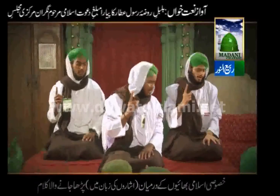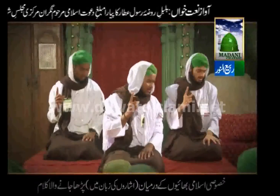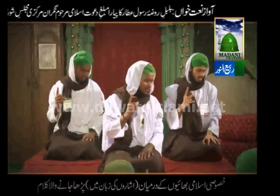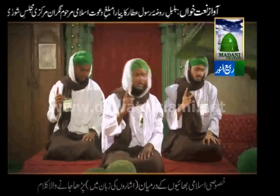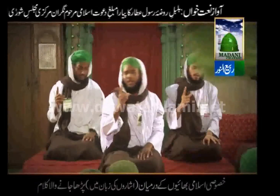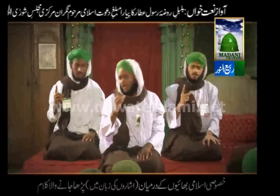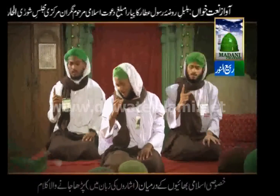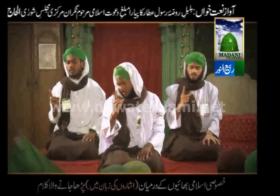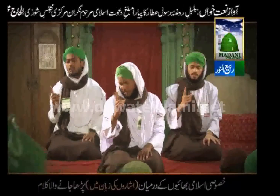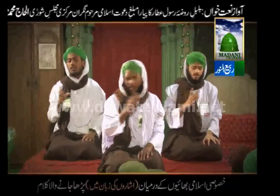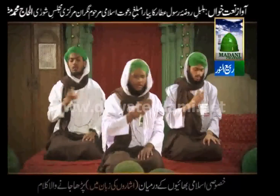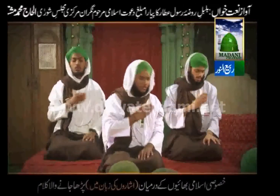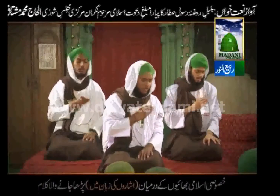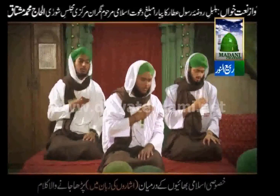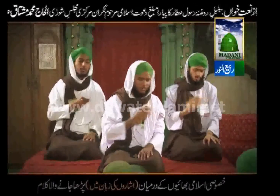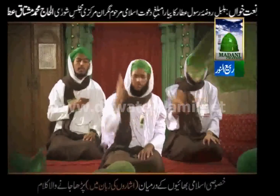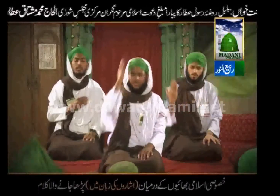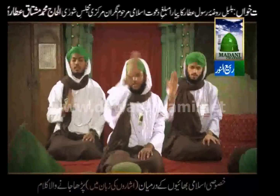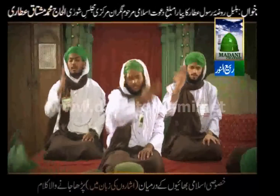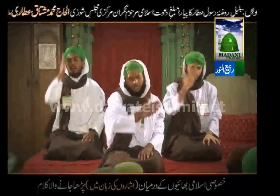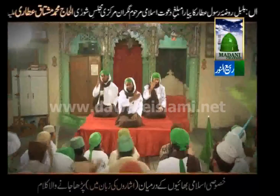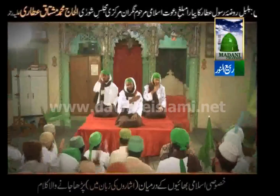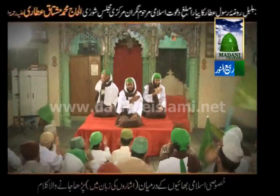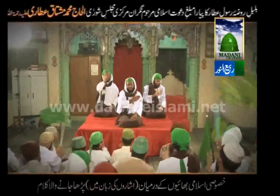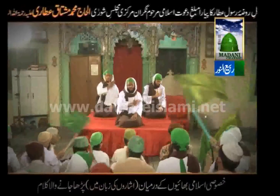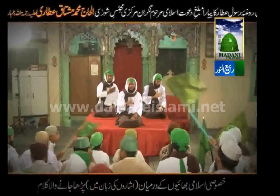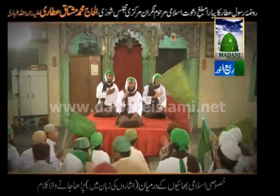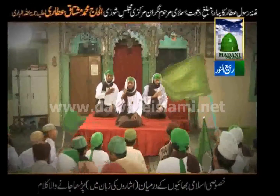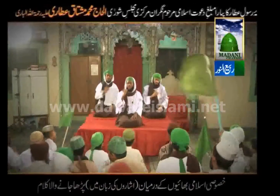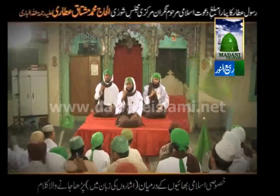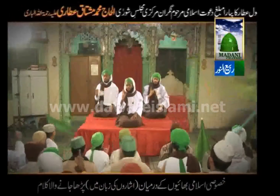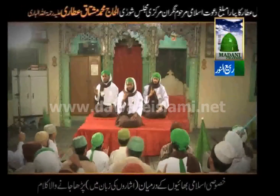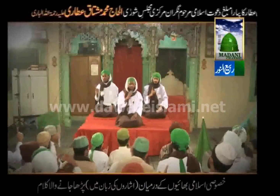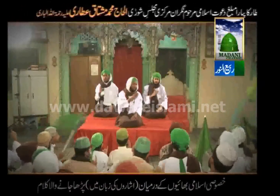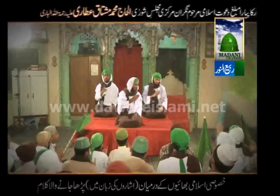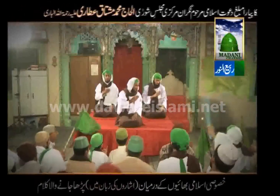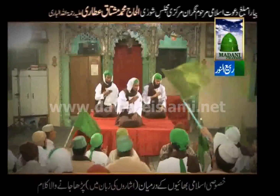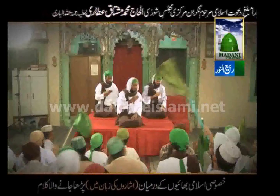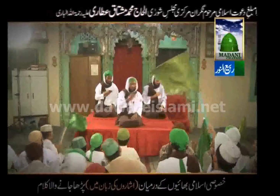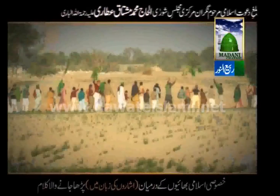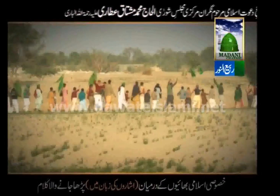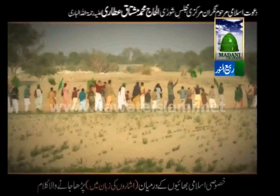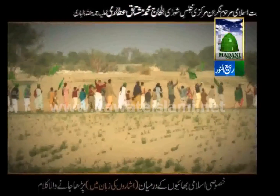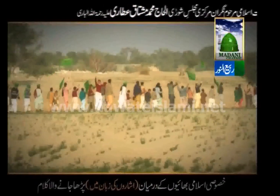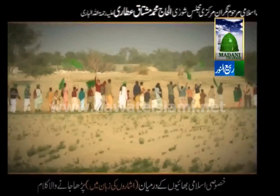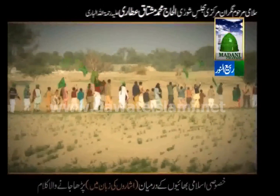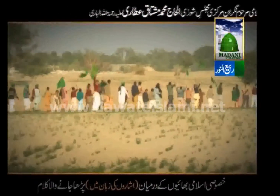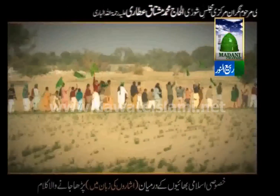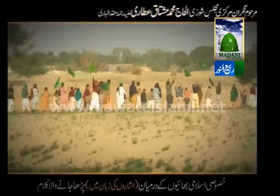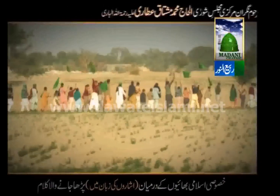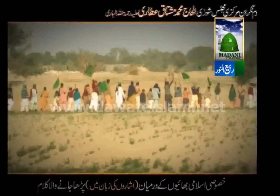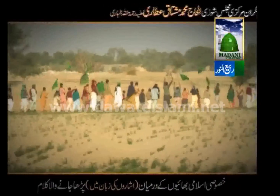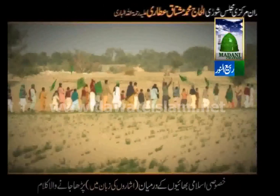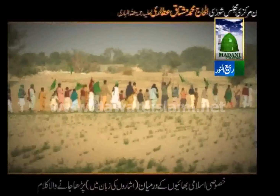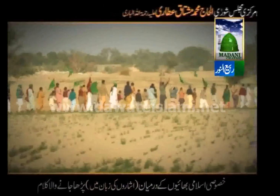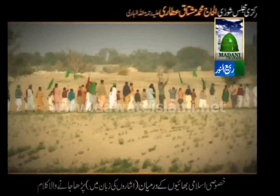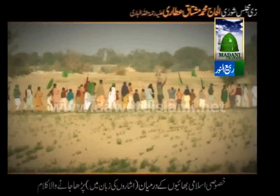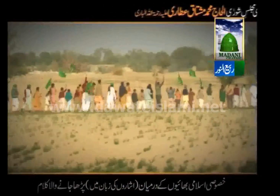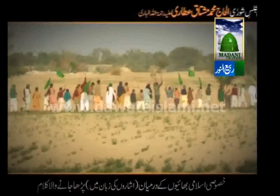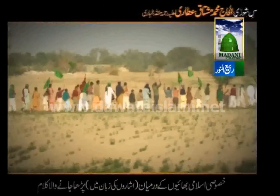اللہ اللہ لا الہ الا ہو اللہ اللہ اللہ